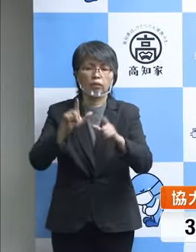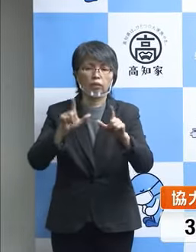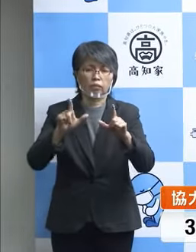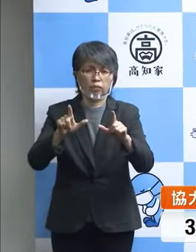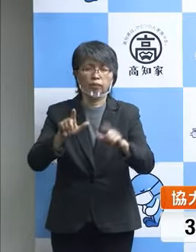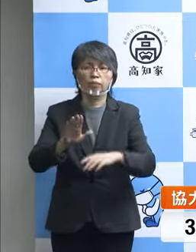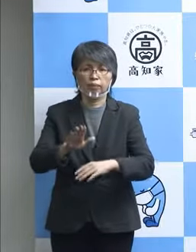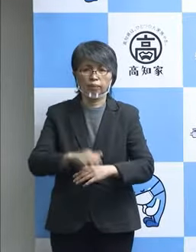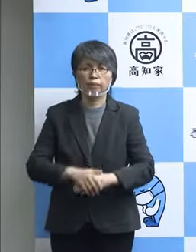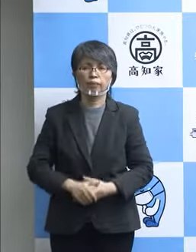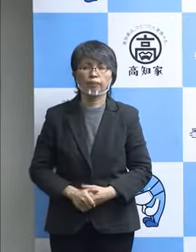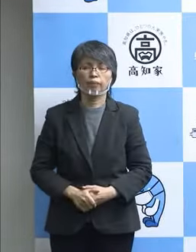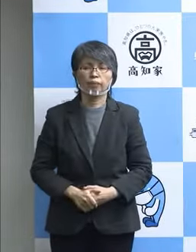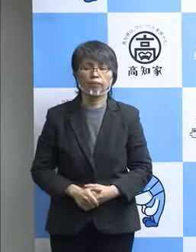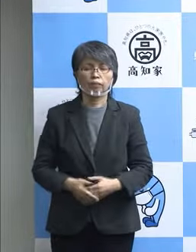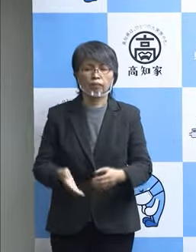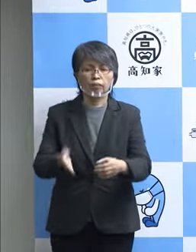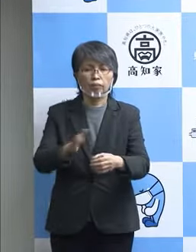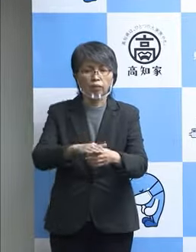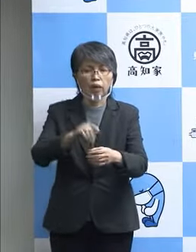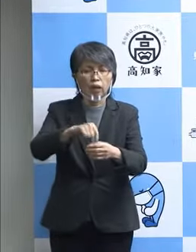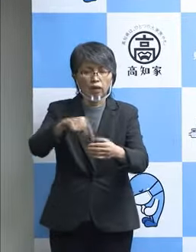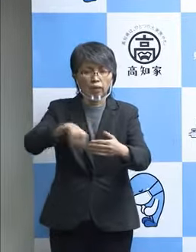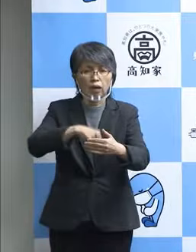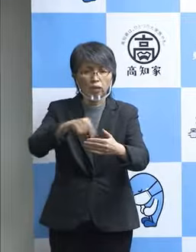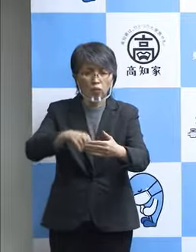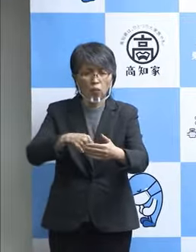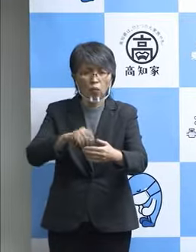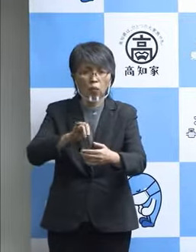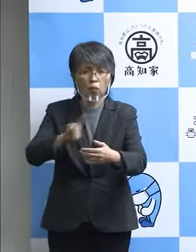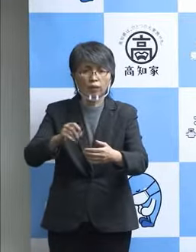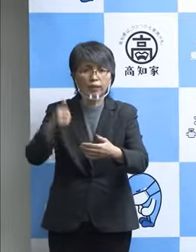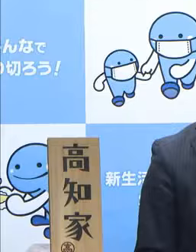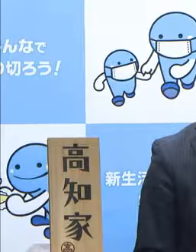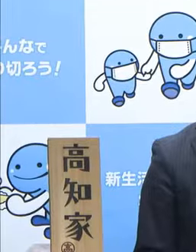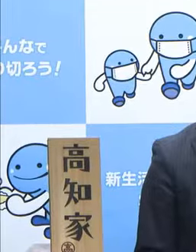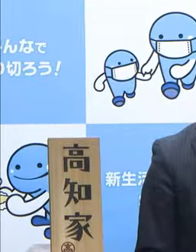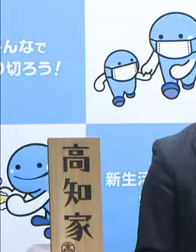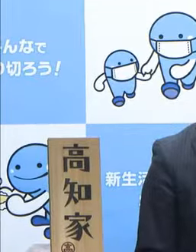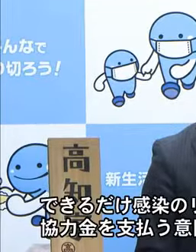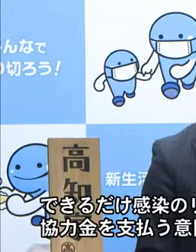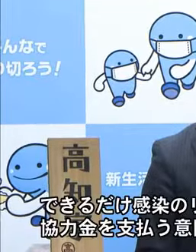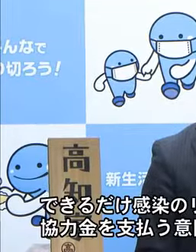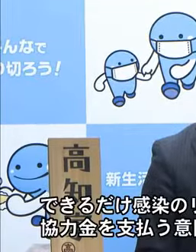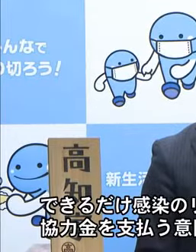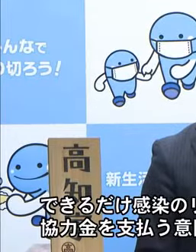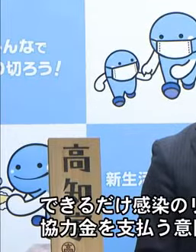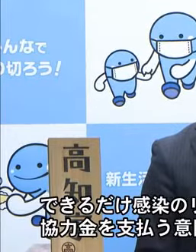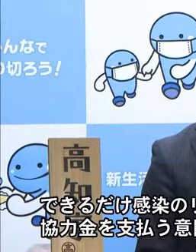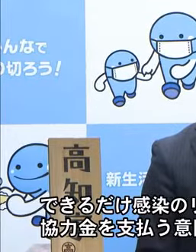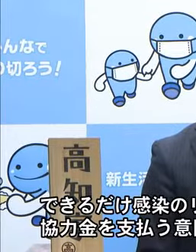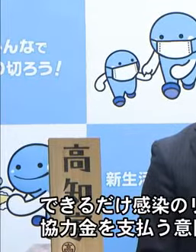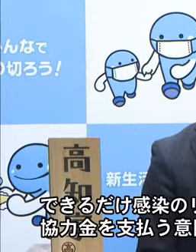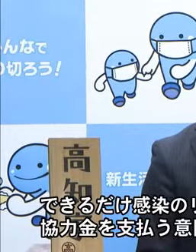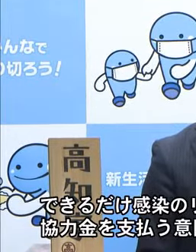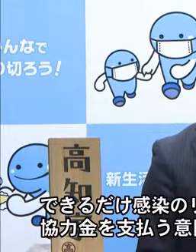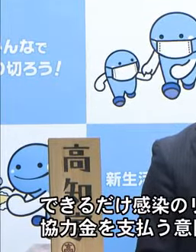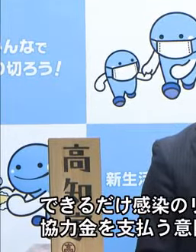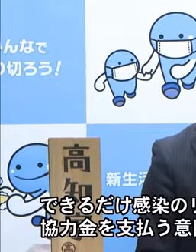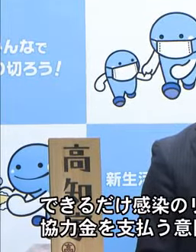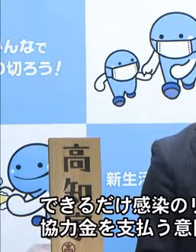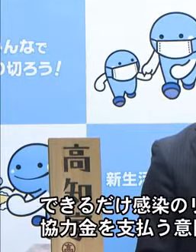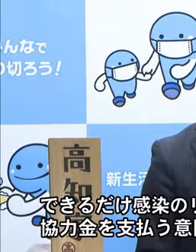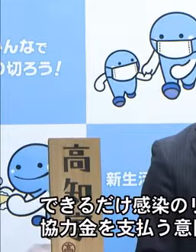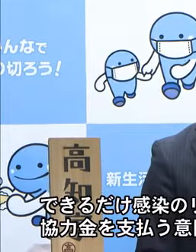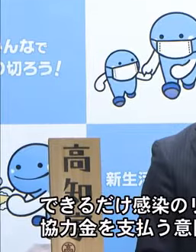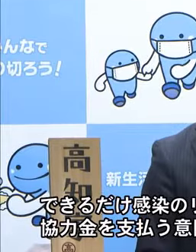ります。 追加提出する予定の議案が令和2年度の、 できるだけ感染のリスクは下げていくと、